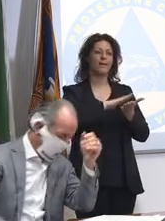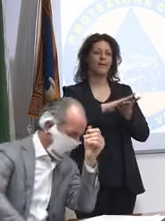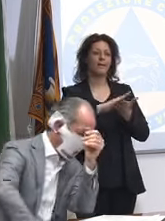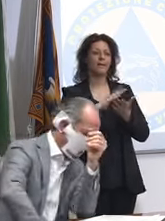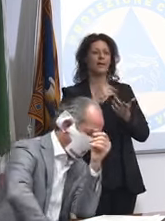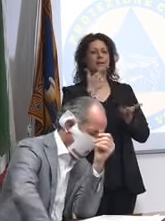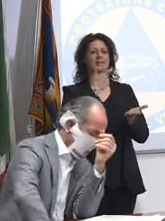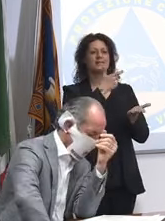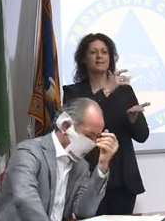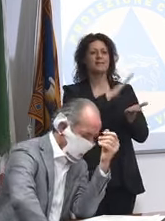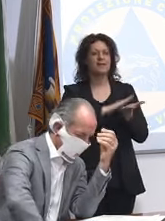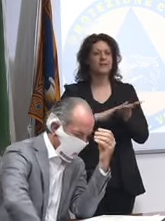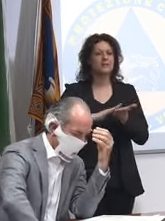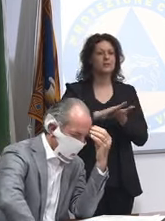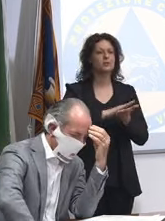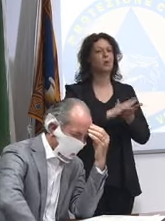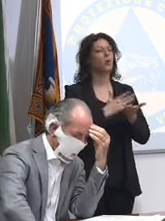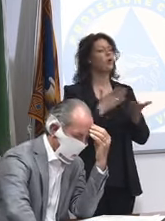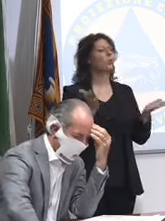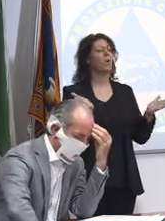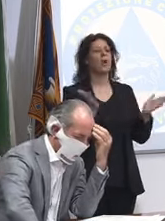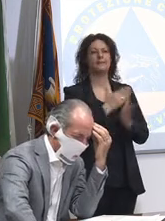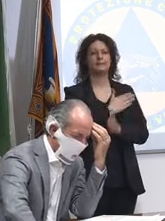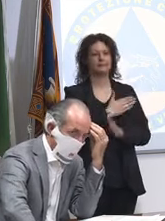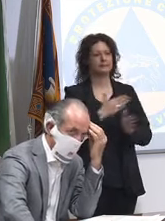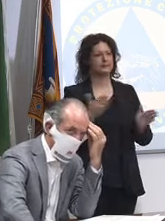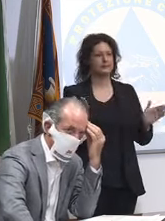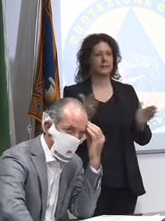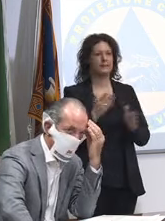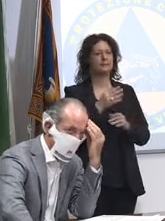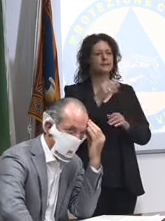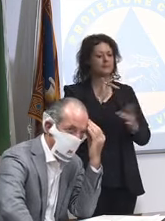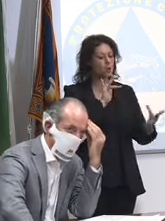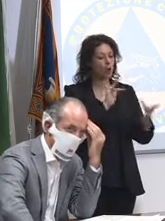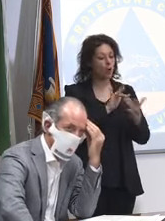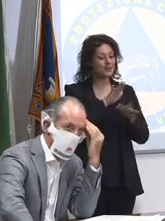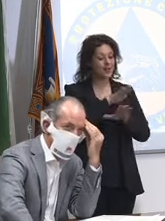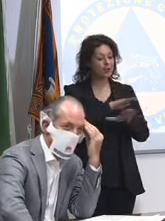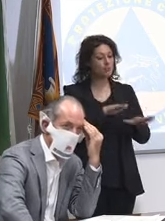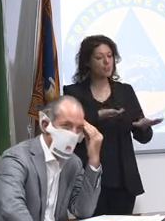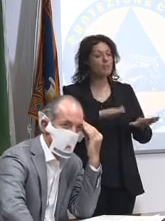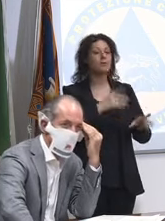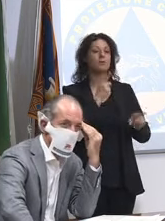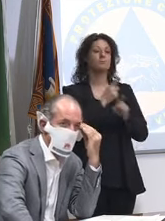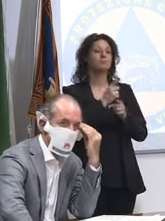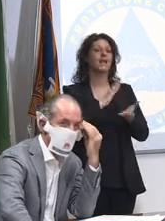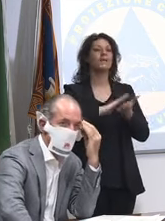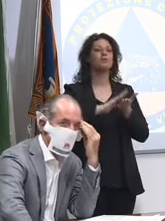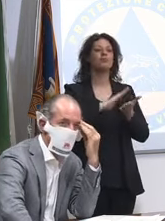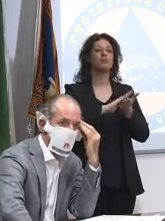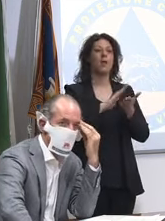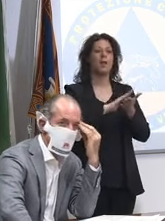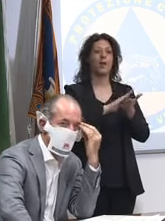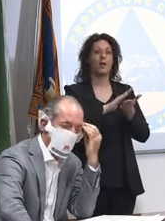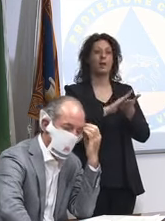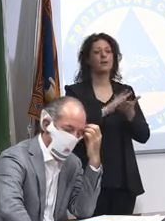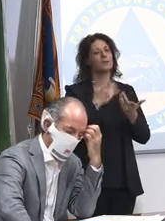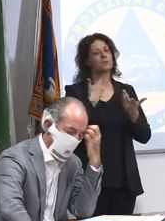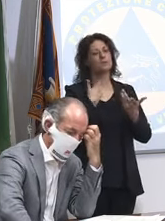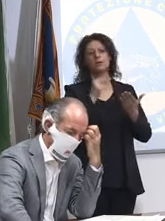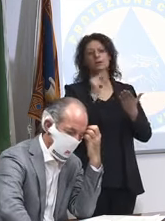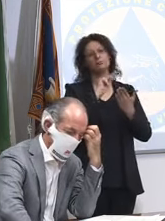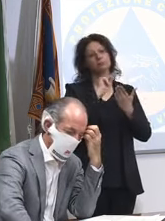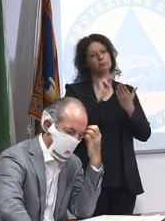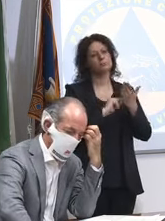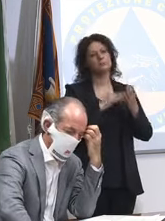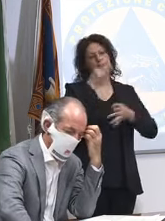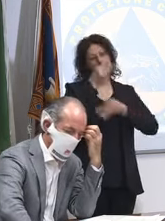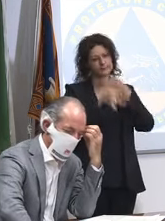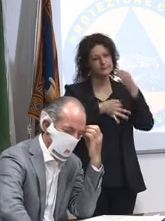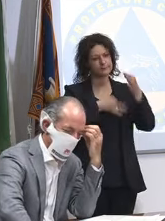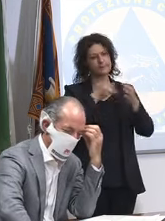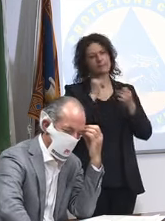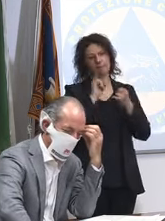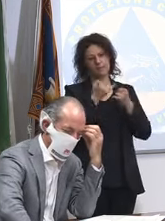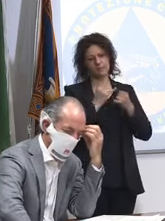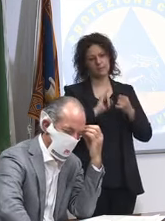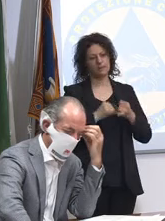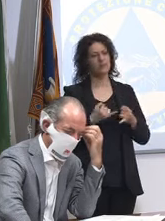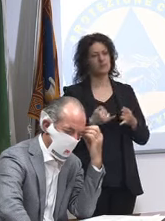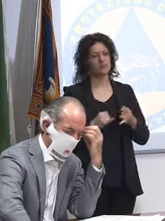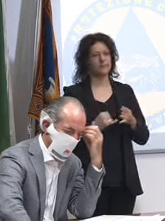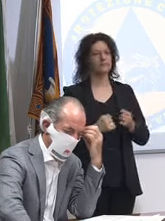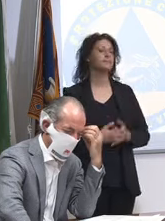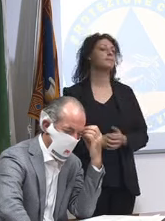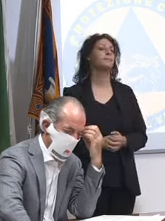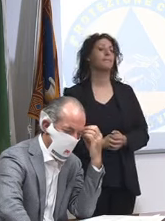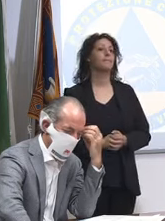può essere in contatto con il bambino e con l'operatore, questo è stato descritto in maniera molto precisa e naturalmente